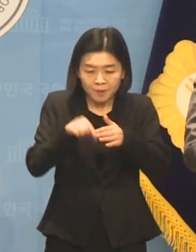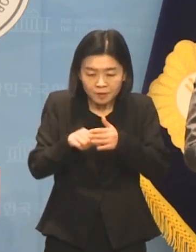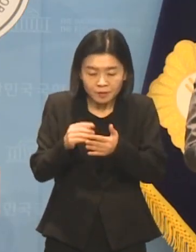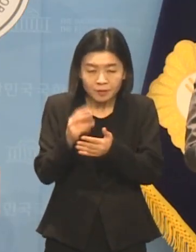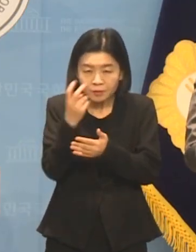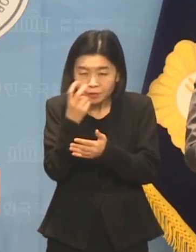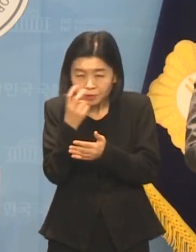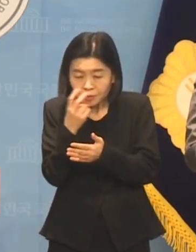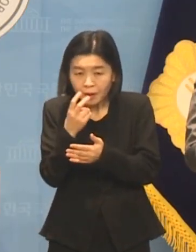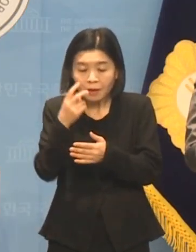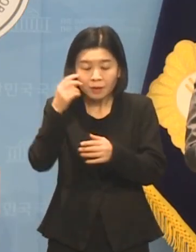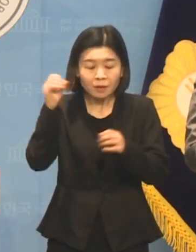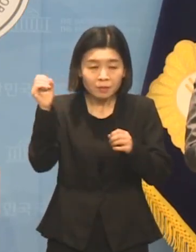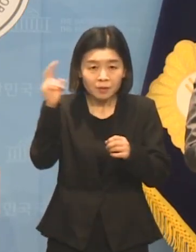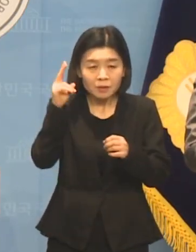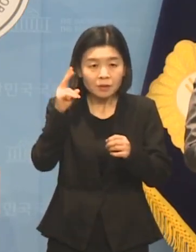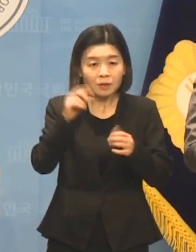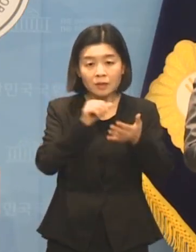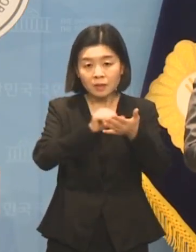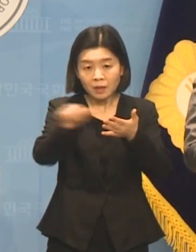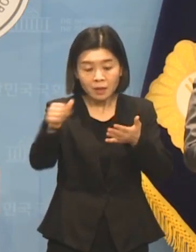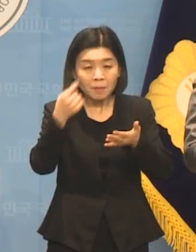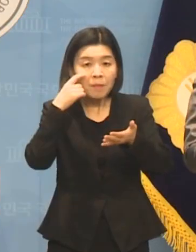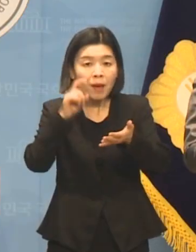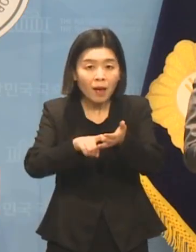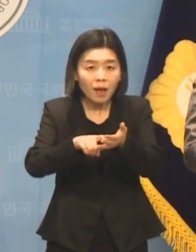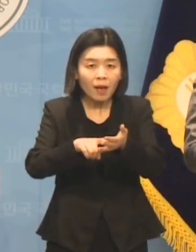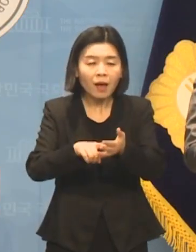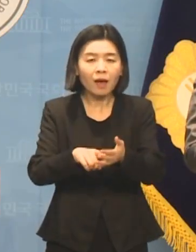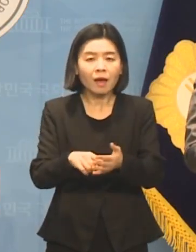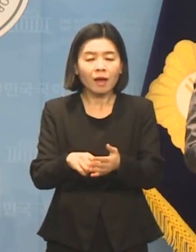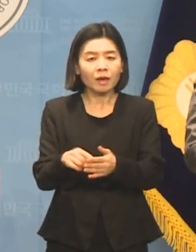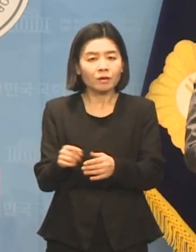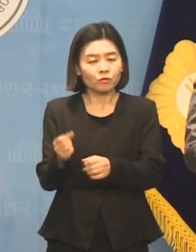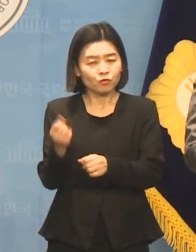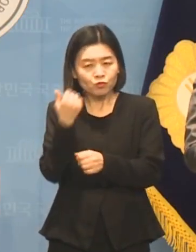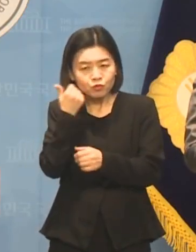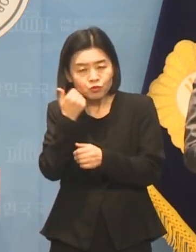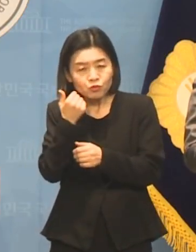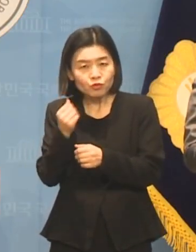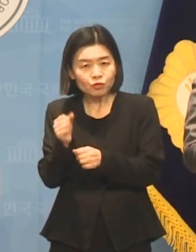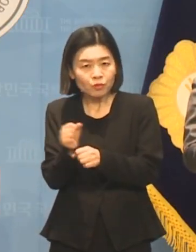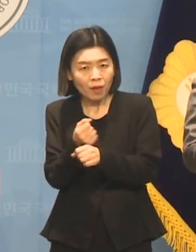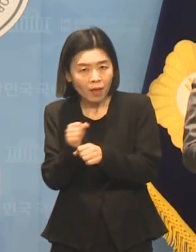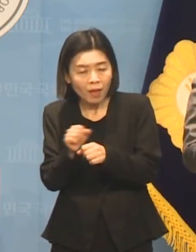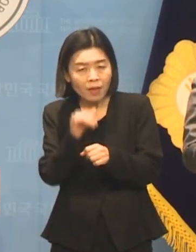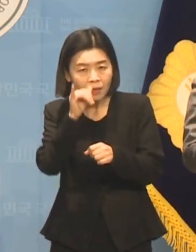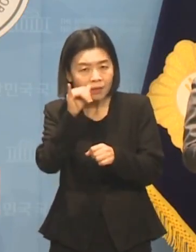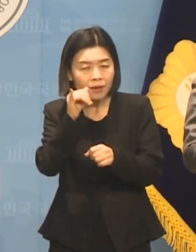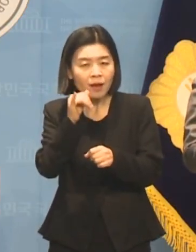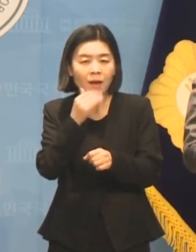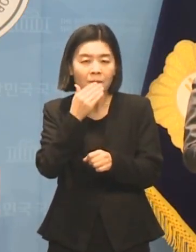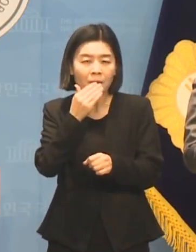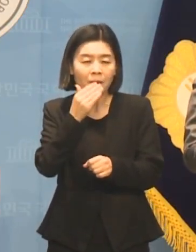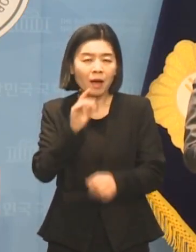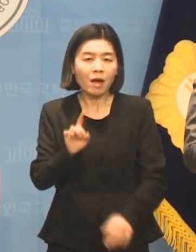게시물이 삭제된 정황이 포착되면서 조직적인 개입 가능성이 더욱 높아지는 것으로 보겠습니다.